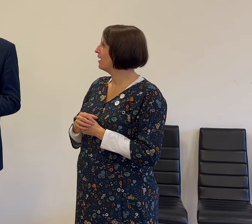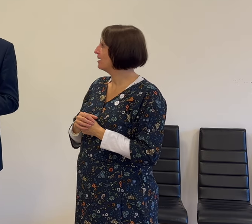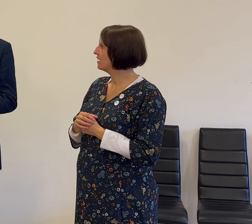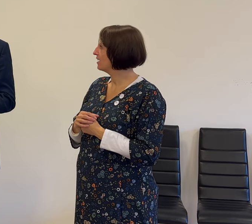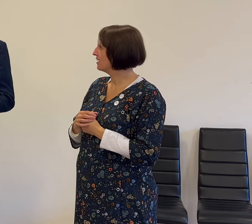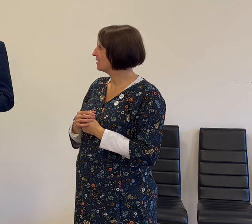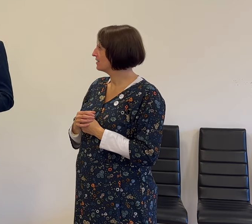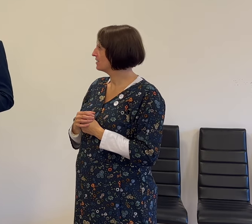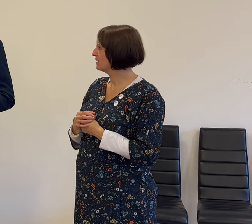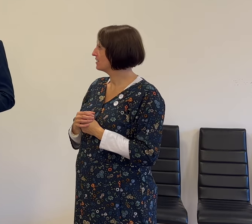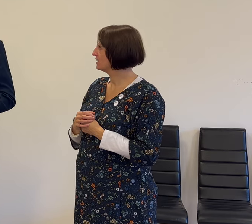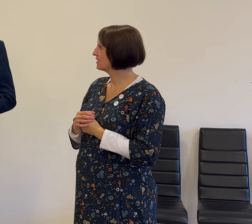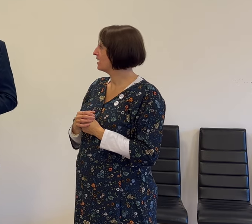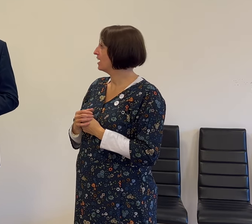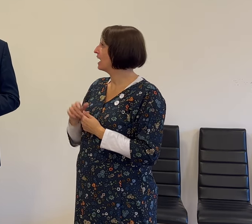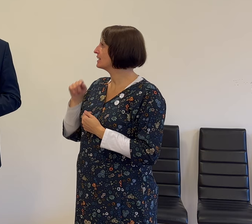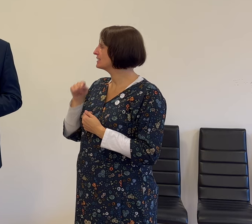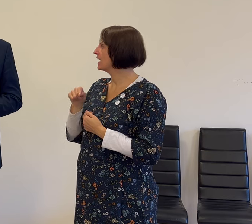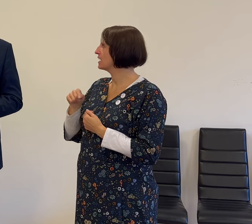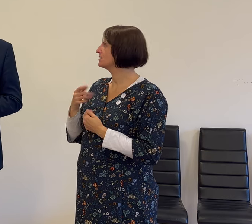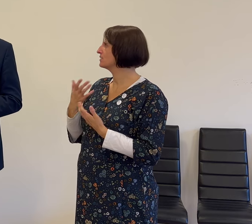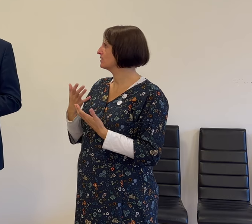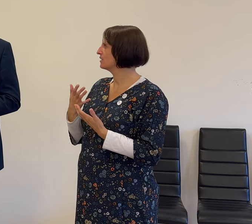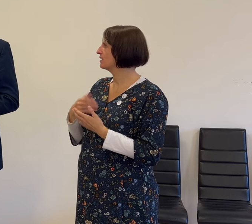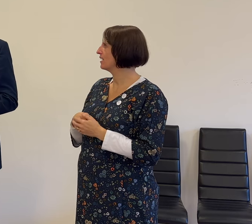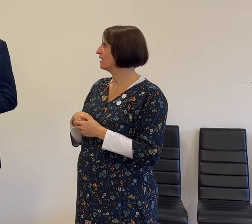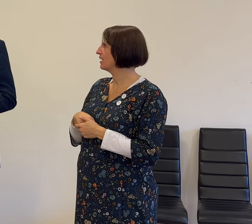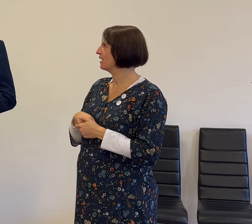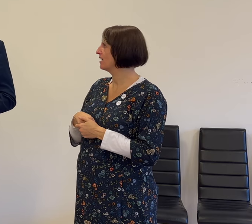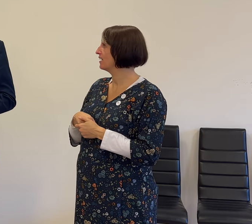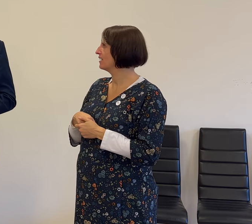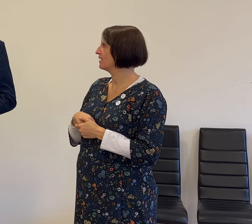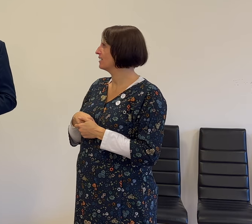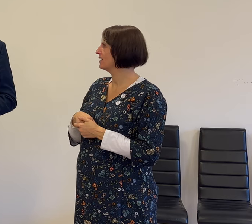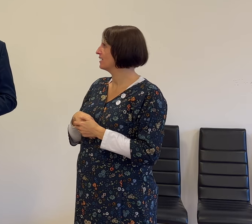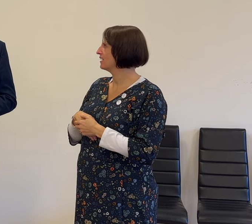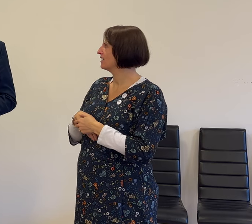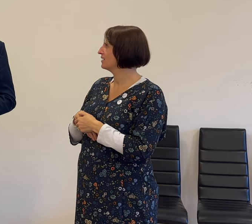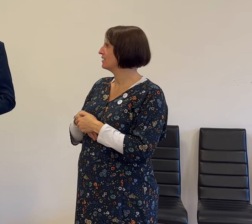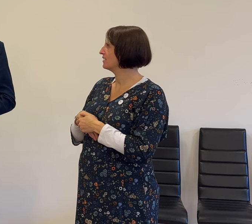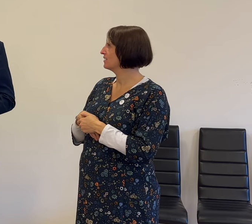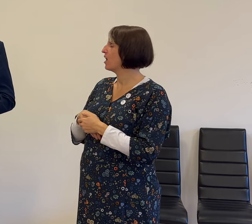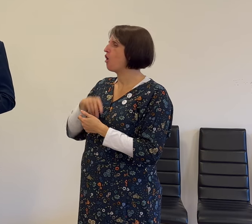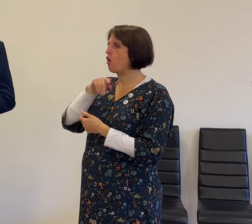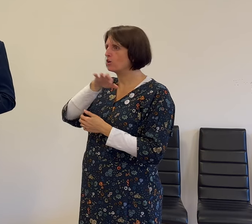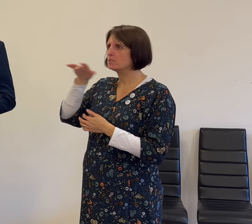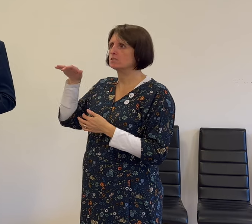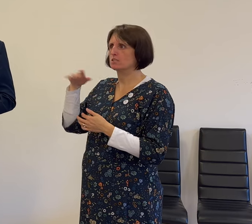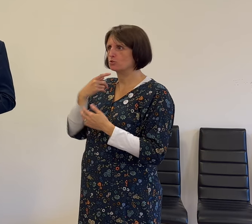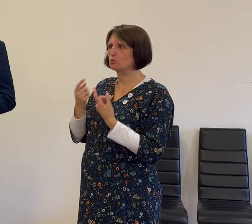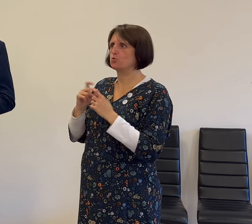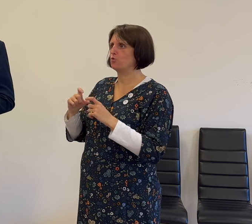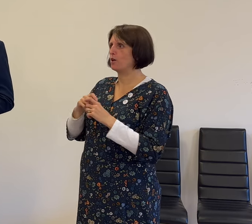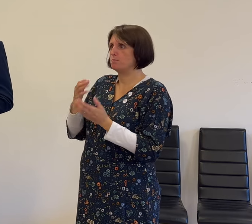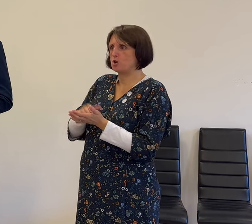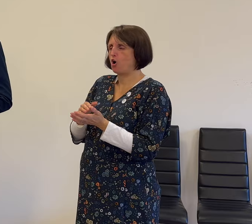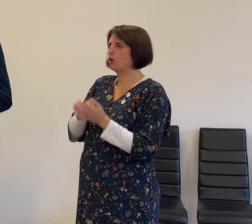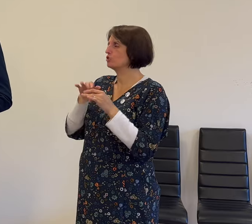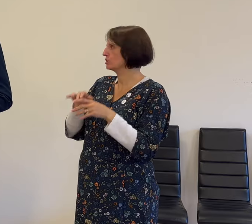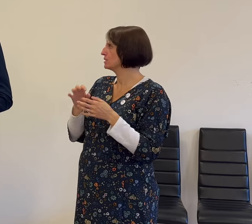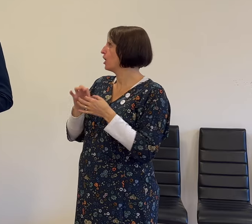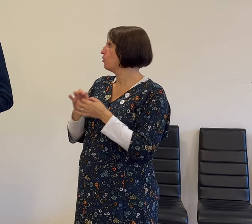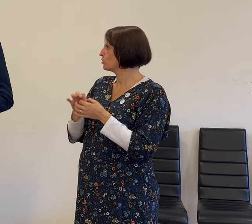už tenhle jeho čin v podstatě je ostudou pro jeho bratry, protože oni tam celou dobu jsou. A oni se